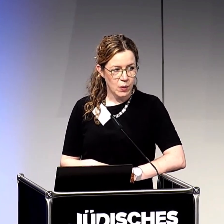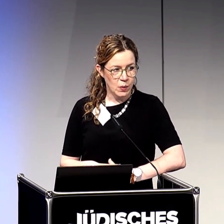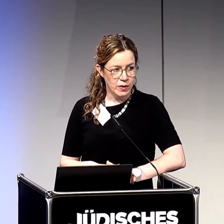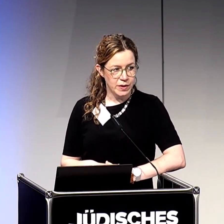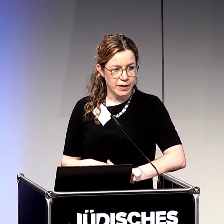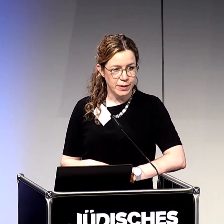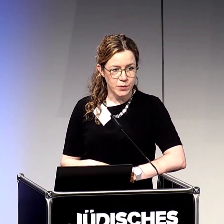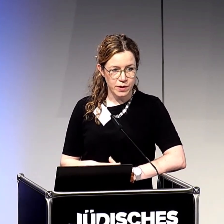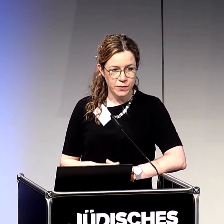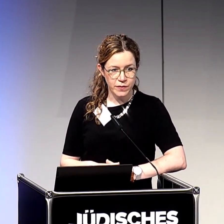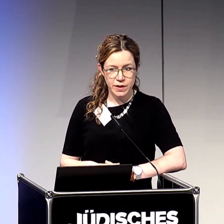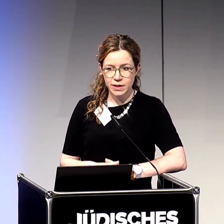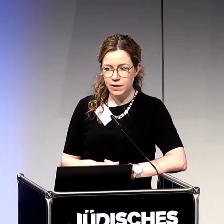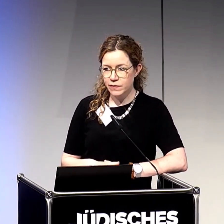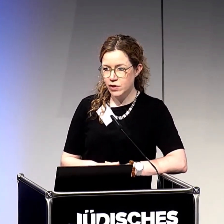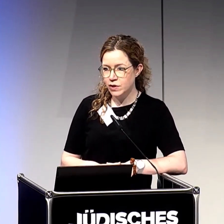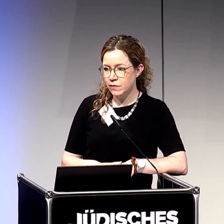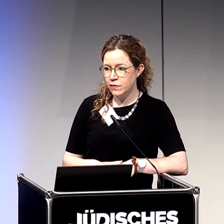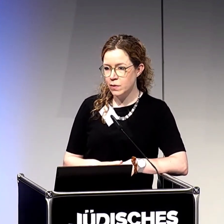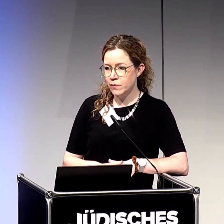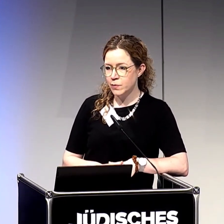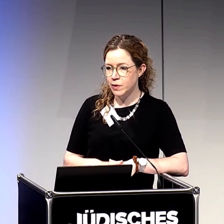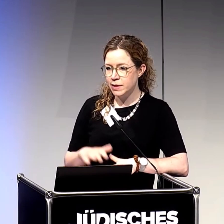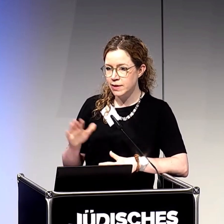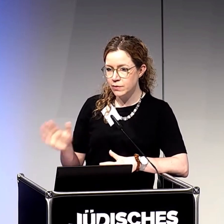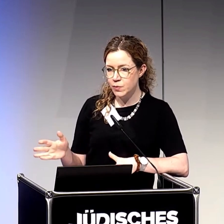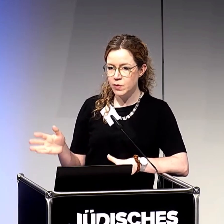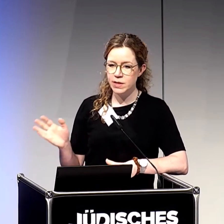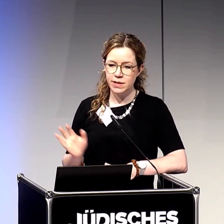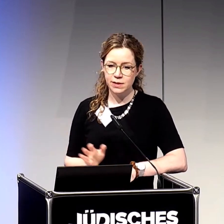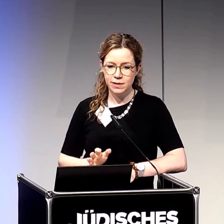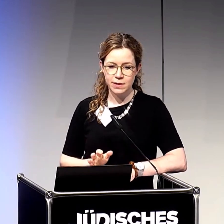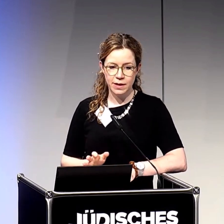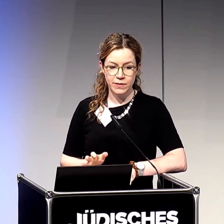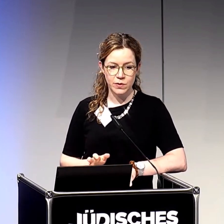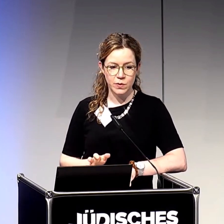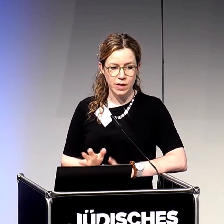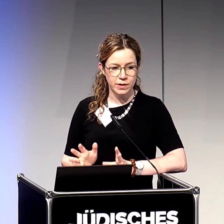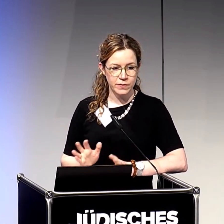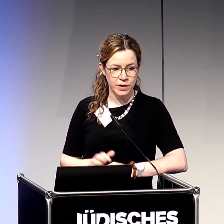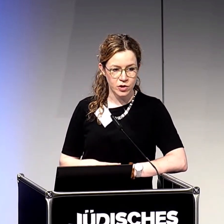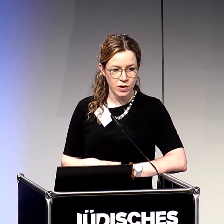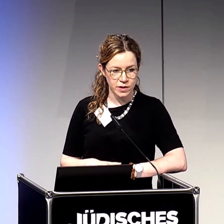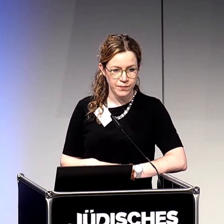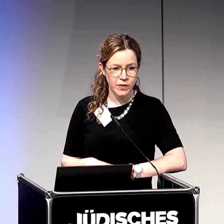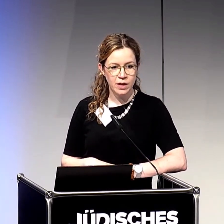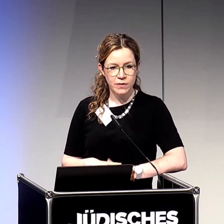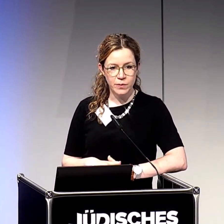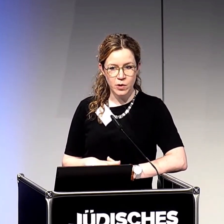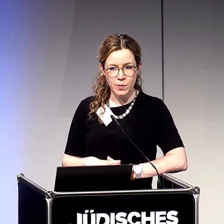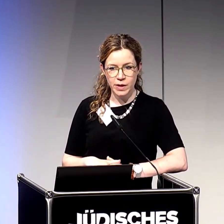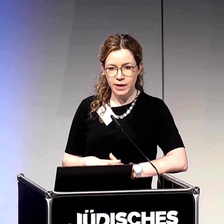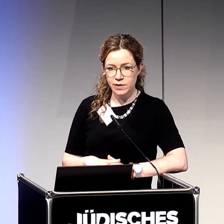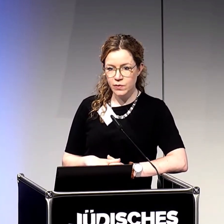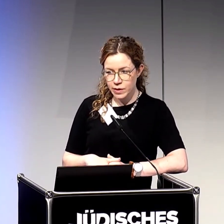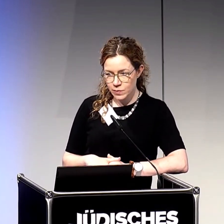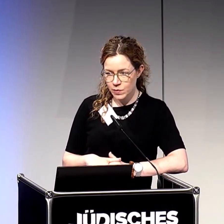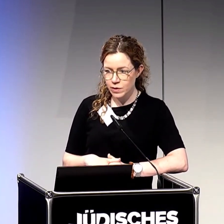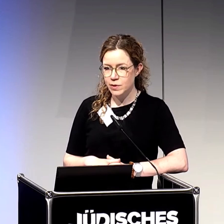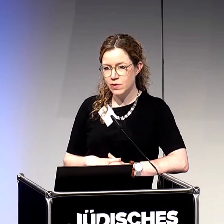Und die Museen befinden sich in verschiedenen Formen von Modernisierungsprozessen, sind teilweise sogar deswegen geschlossen. Wir bekommen auch ein ganz neues Museum,